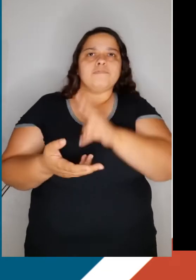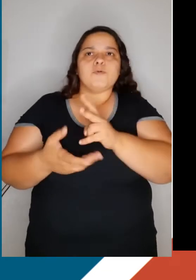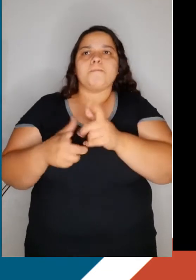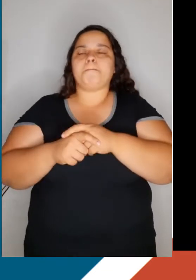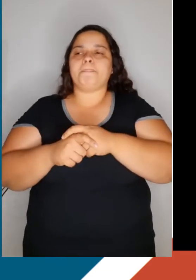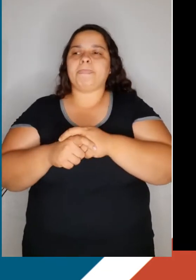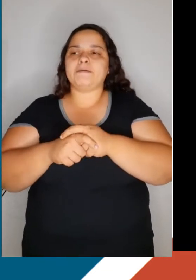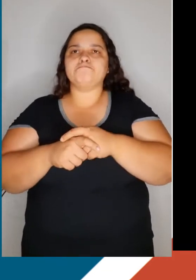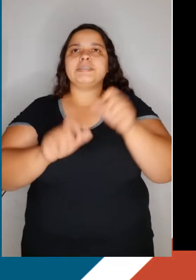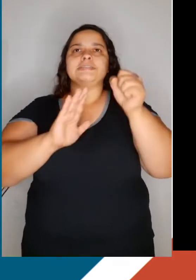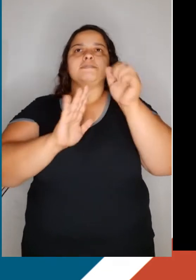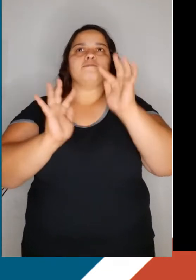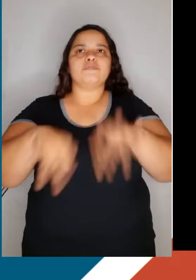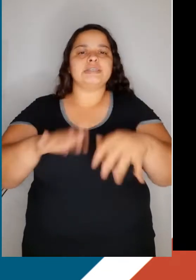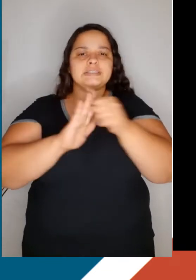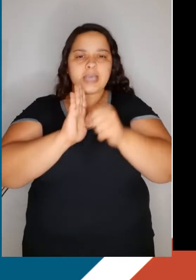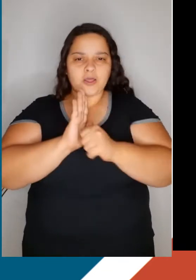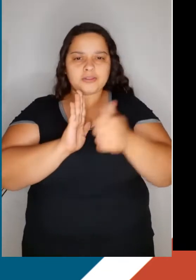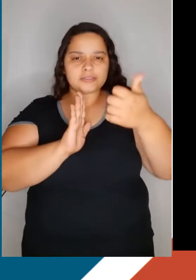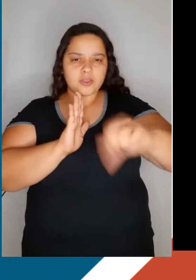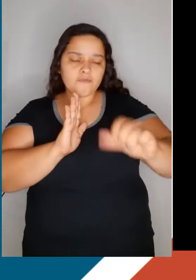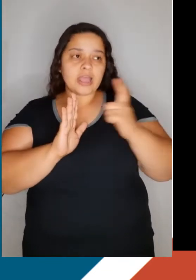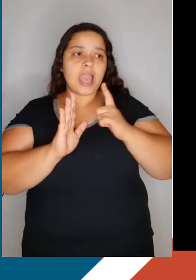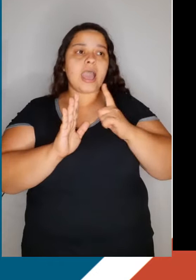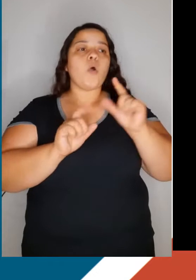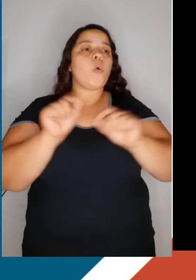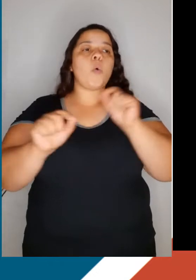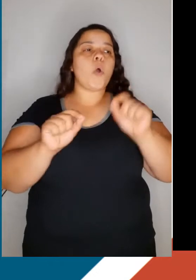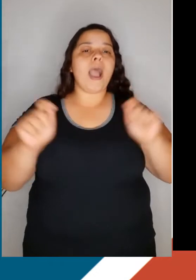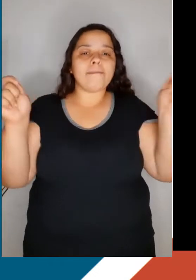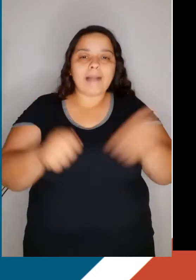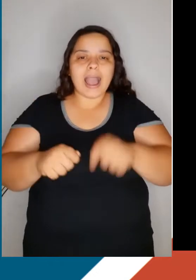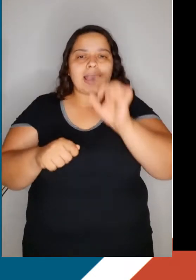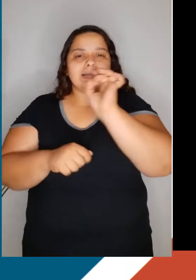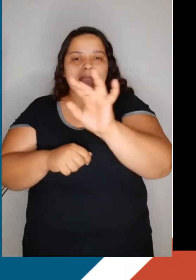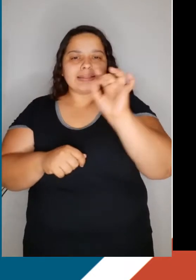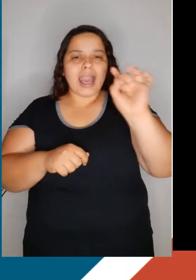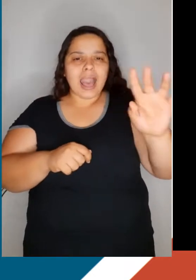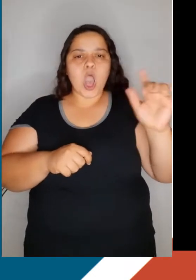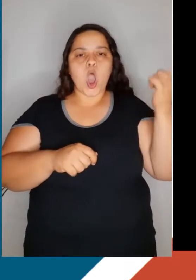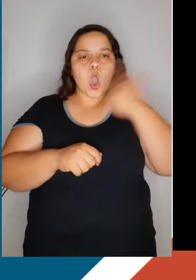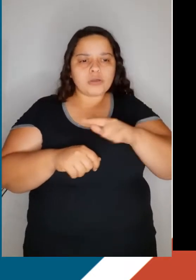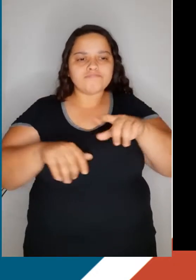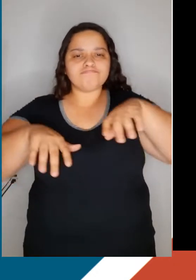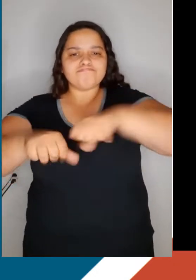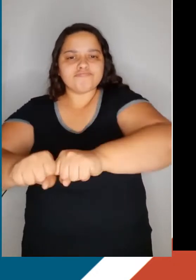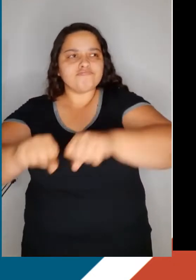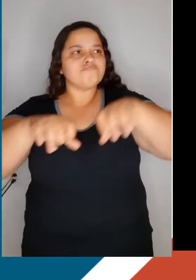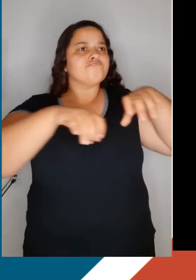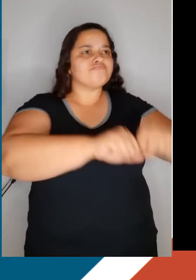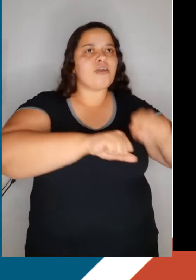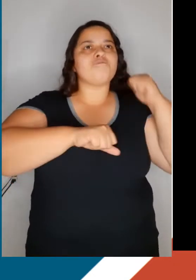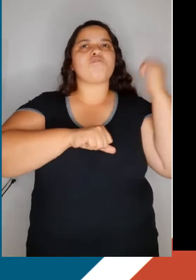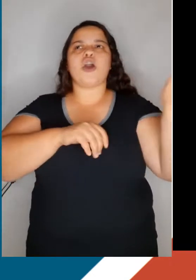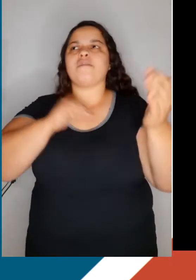nação, durante o século XIX, por exemplo, fosse medida pela capacidade que cada uma delas tinha de conquistar e dominar territórios para